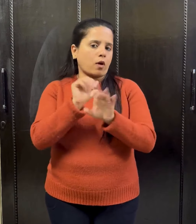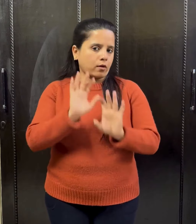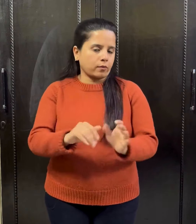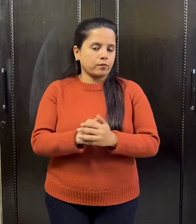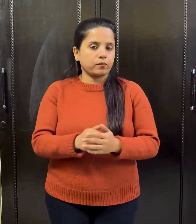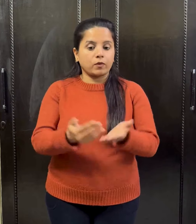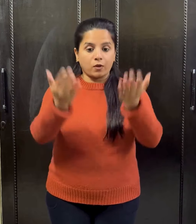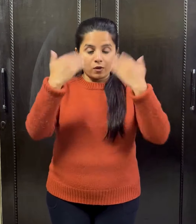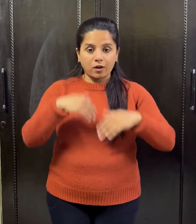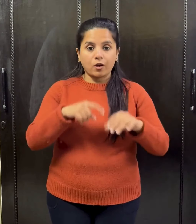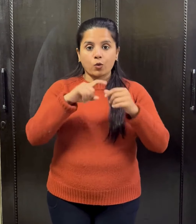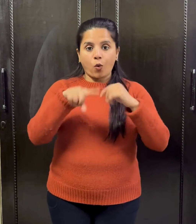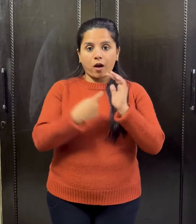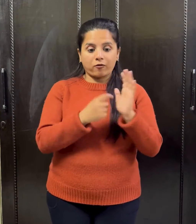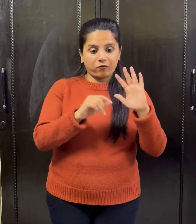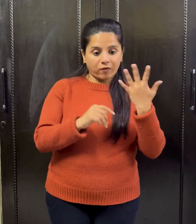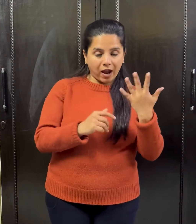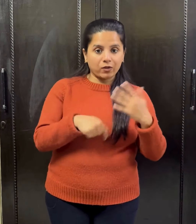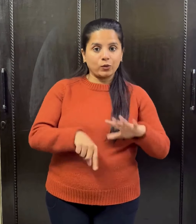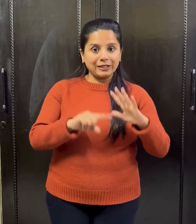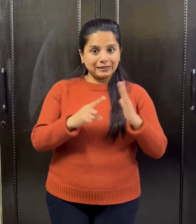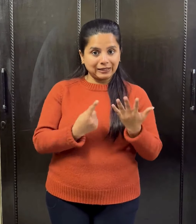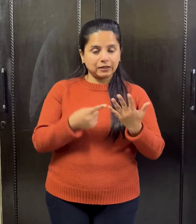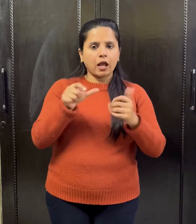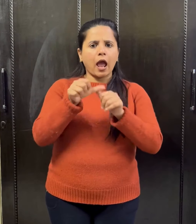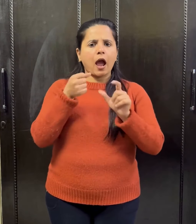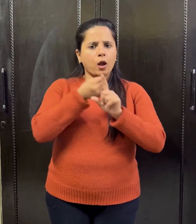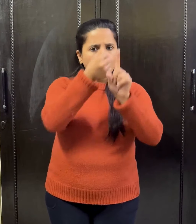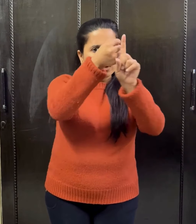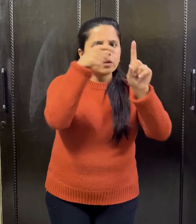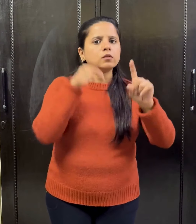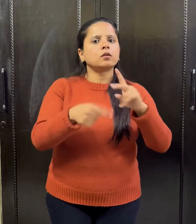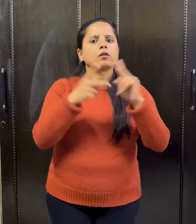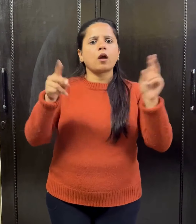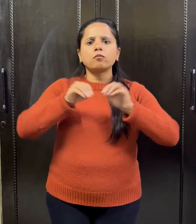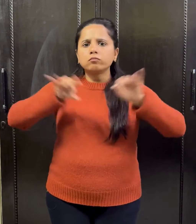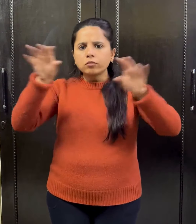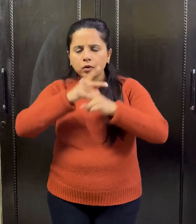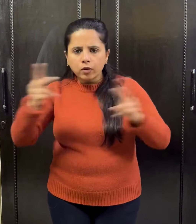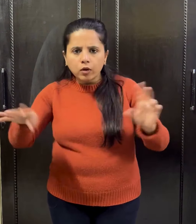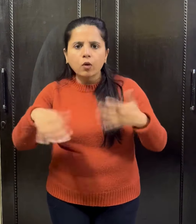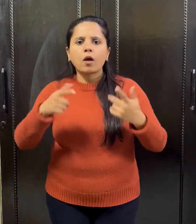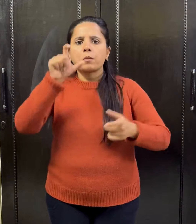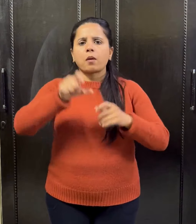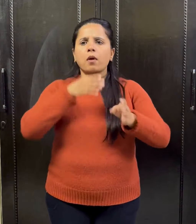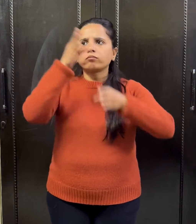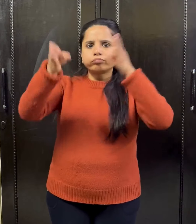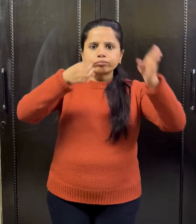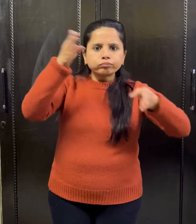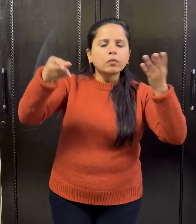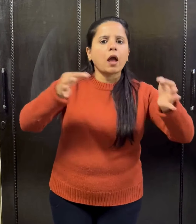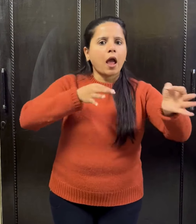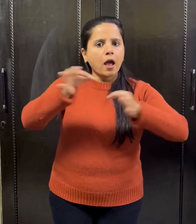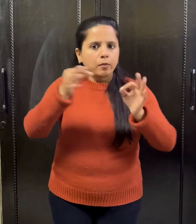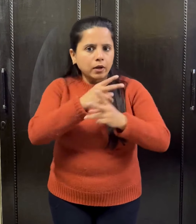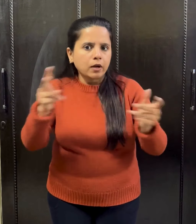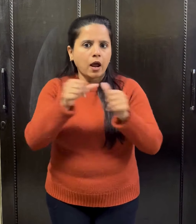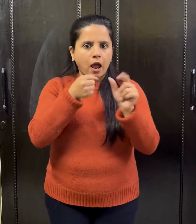में एडवोकेसी कैंपेन्स और आउटरीच प्रोग्राम्स ऑर्गेनाइज करना, फाइनल रिपोर्ट्स